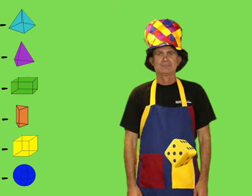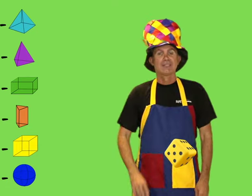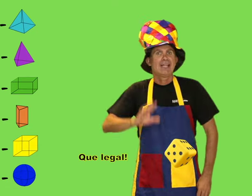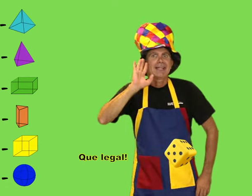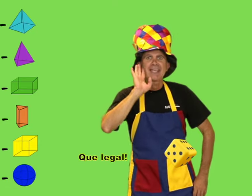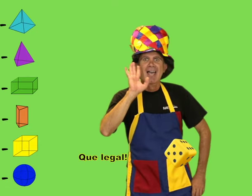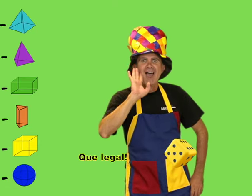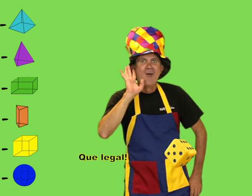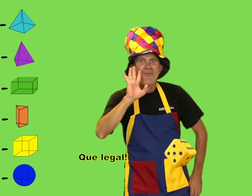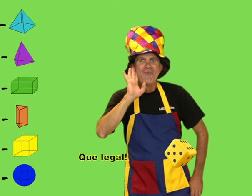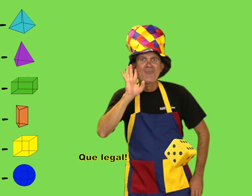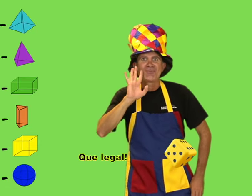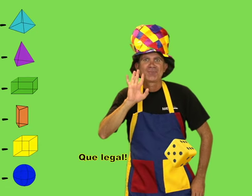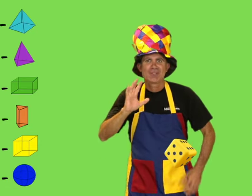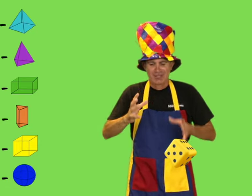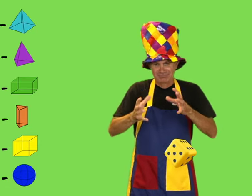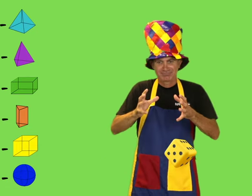Que legal!